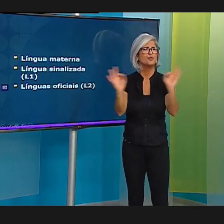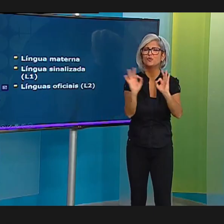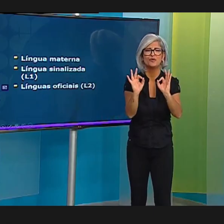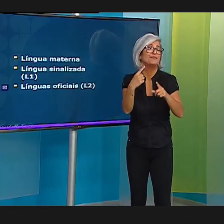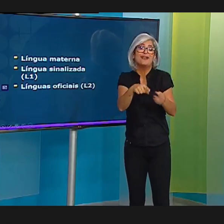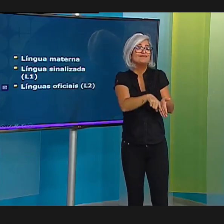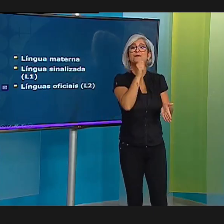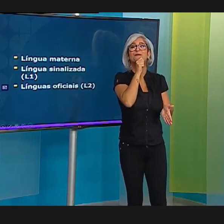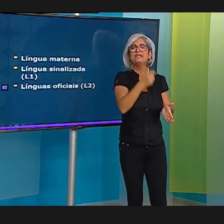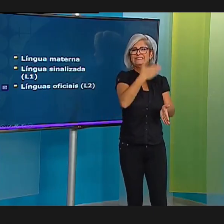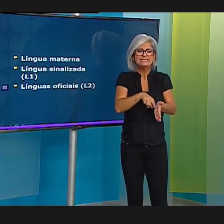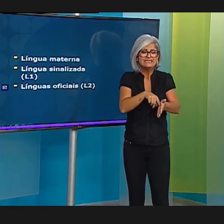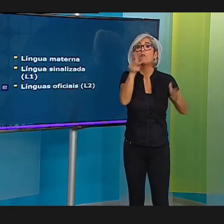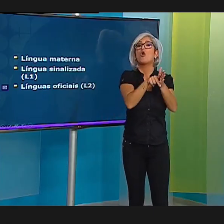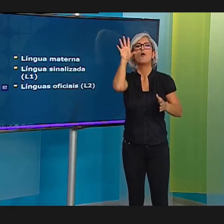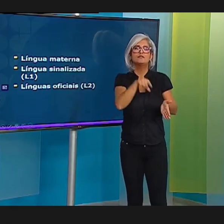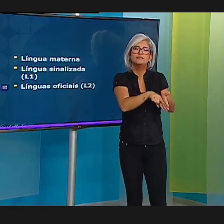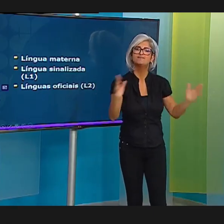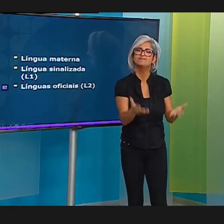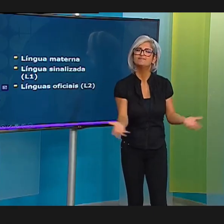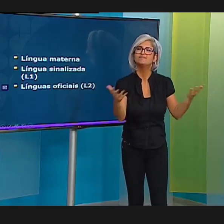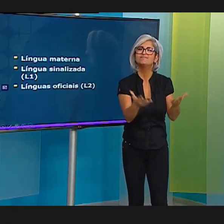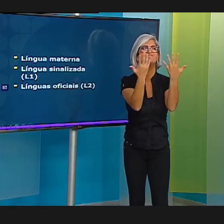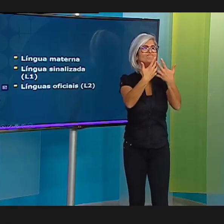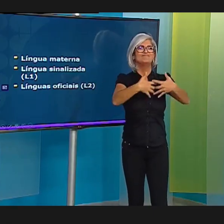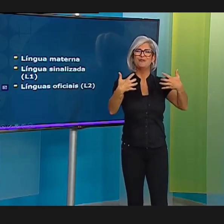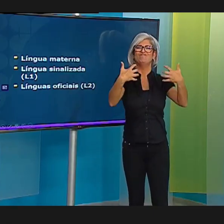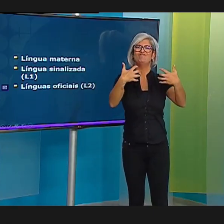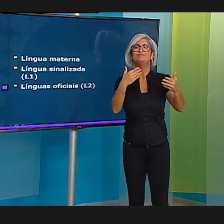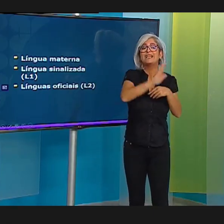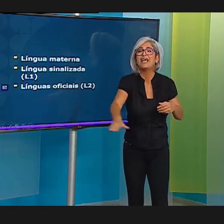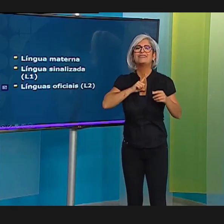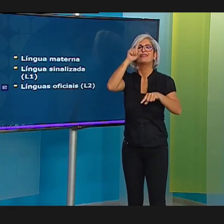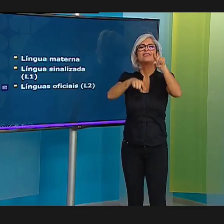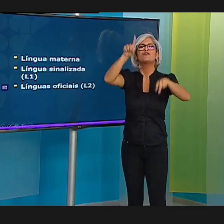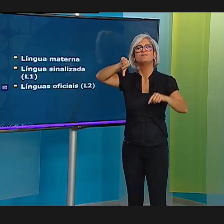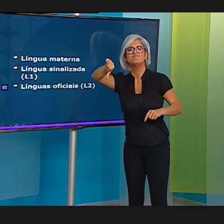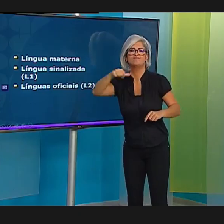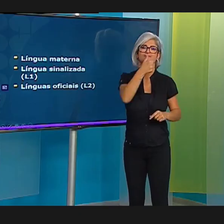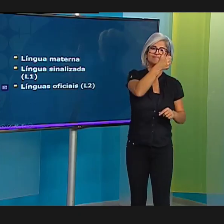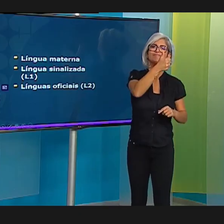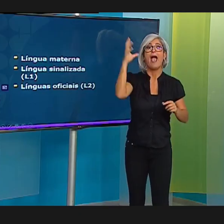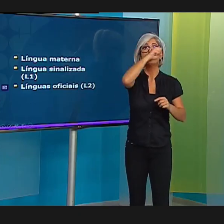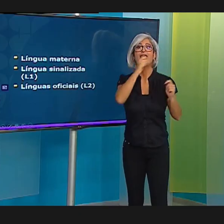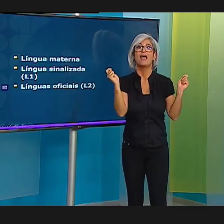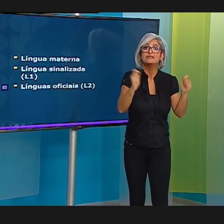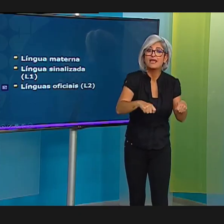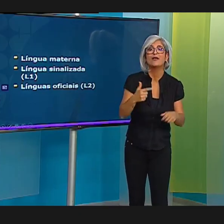com as crianças. Antigamente não existia uma educação bilíngue, existiam pesquisas de pessoas ouvintes e também da comunidade ouvinte, mas não havia, então, uma resposta